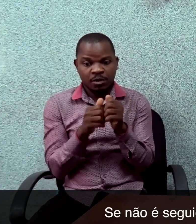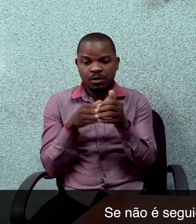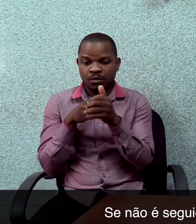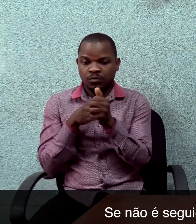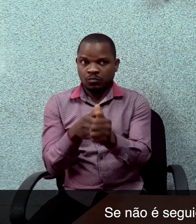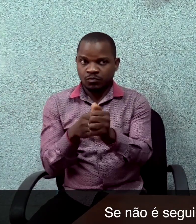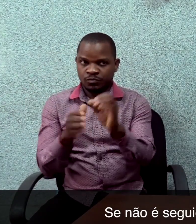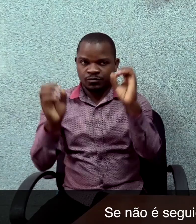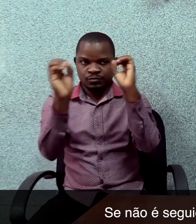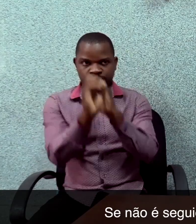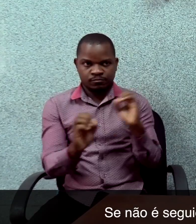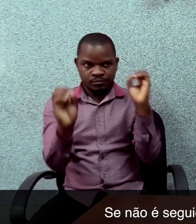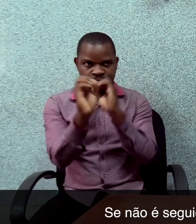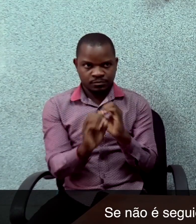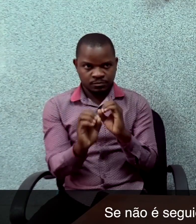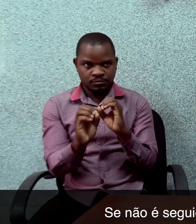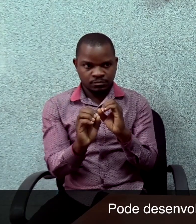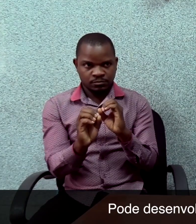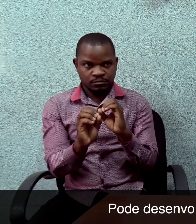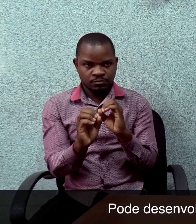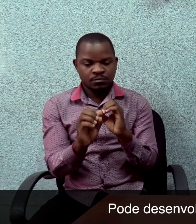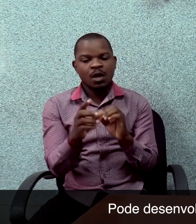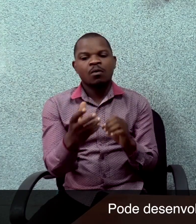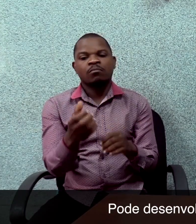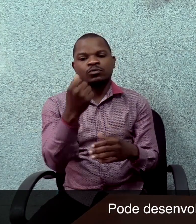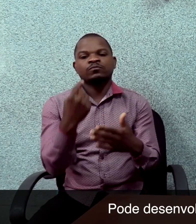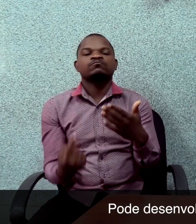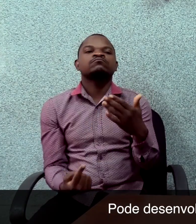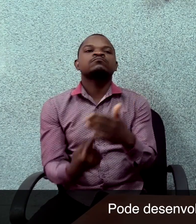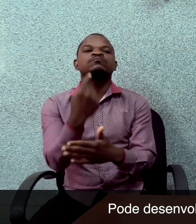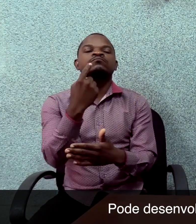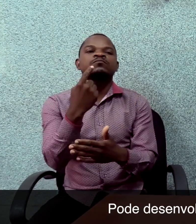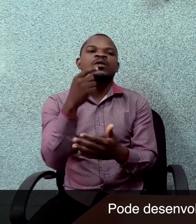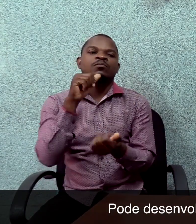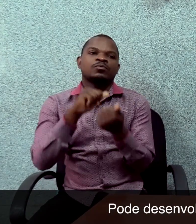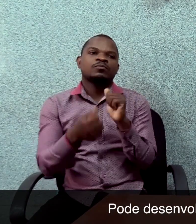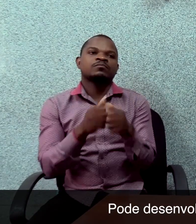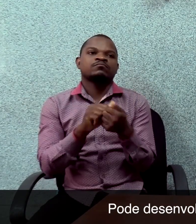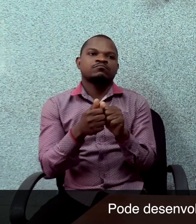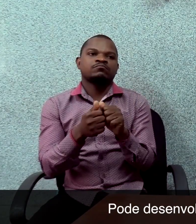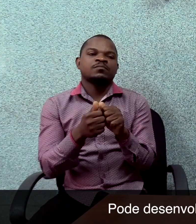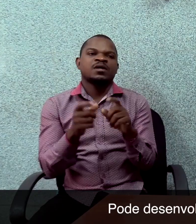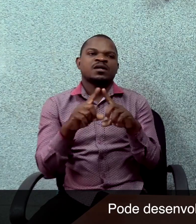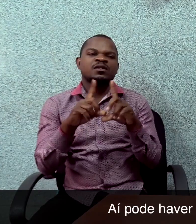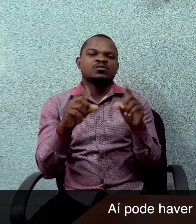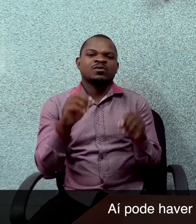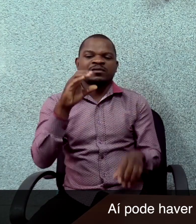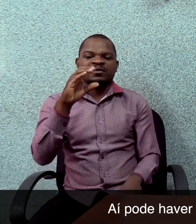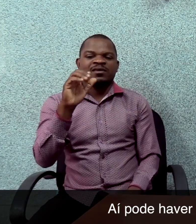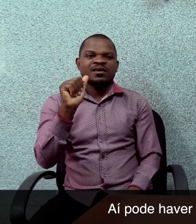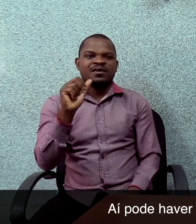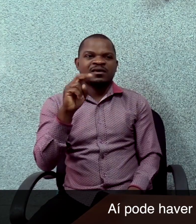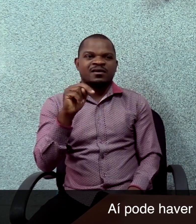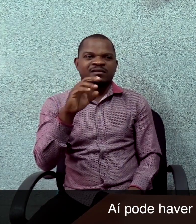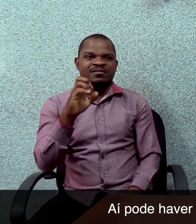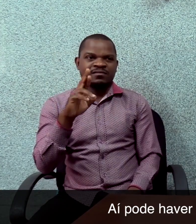com muita rigorosidade, pode desenvolver lesões, chamamos disso lesões pré-cancerosas. E aí